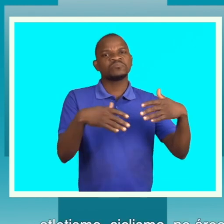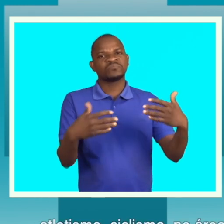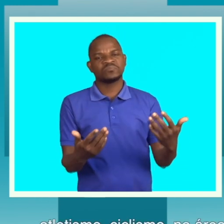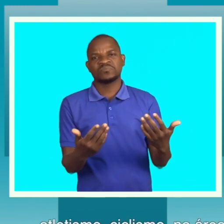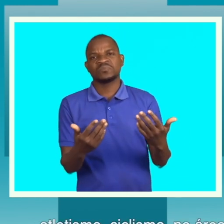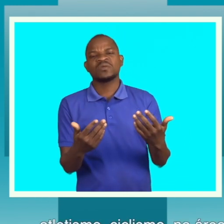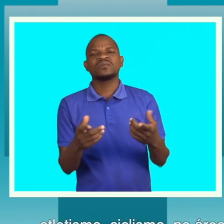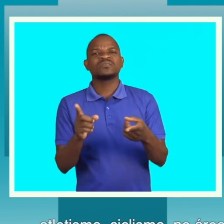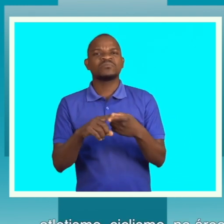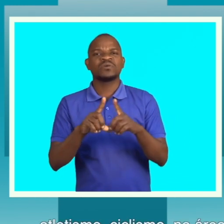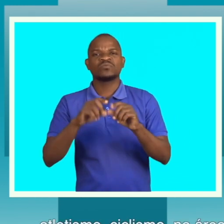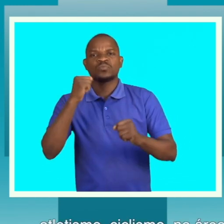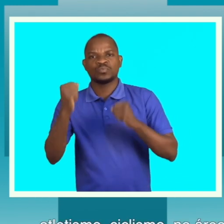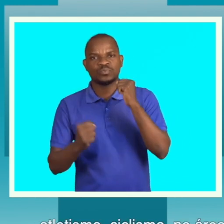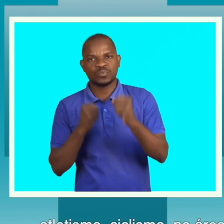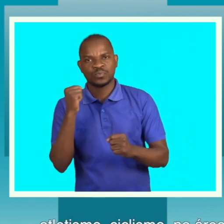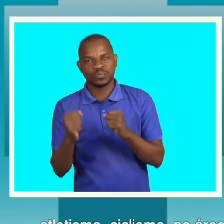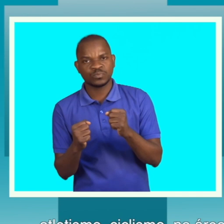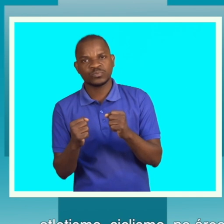Atletismo Queira